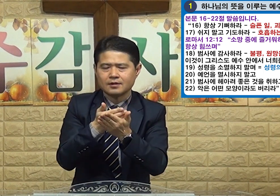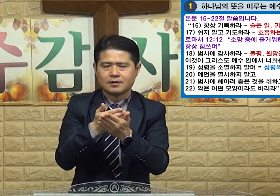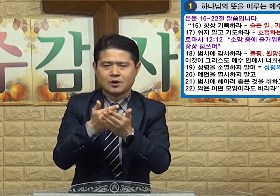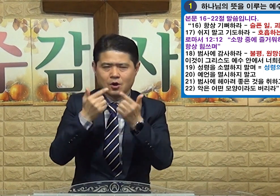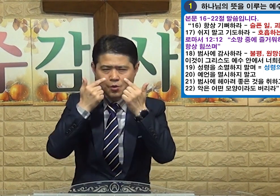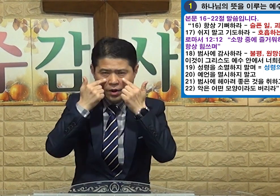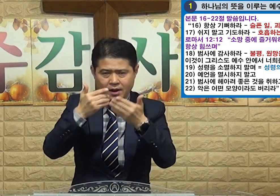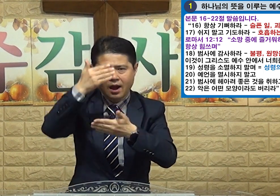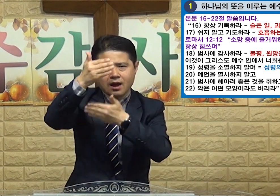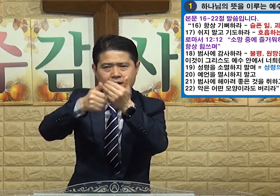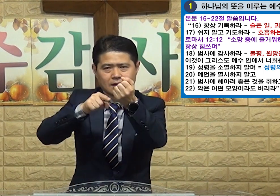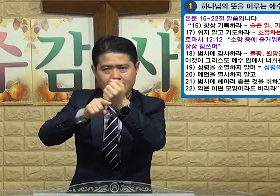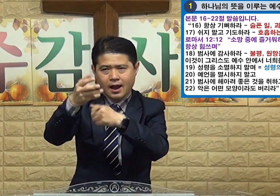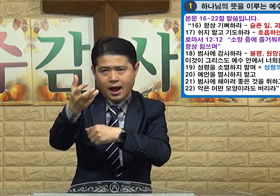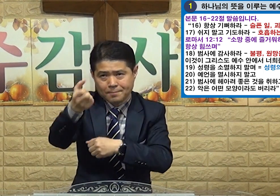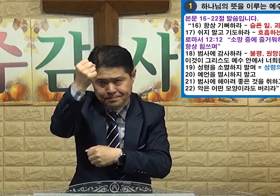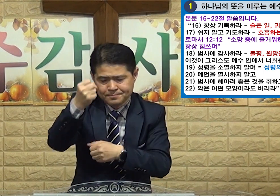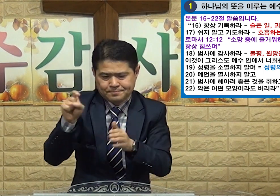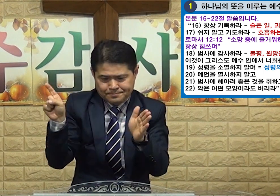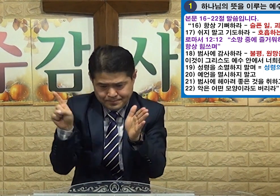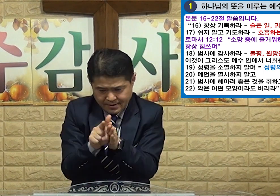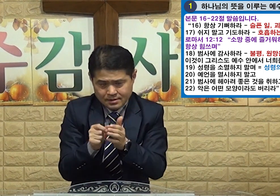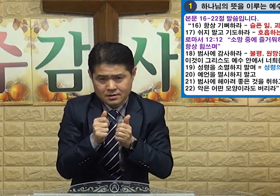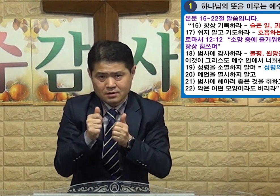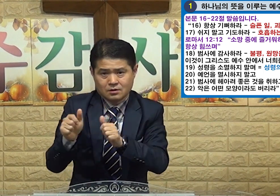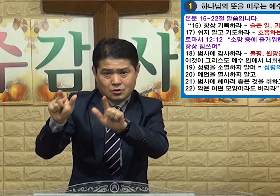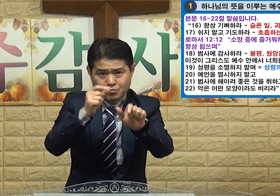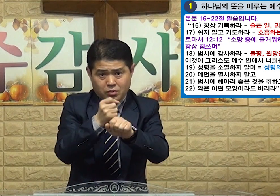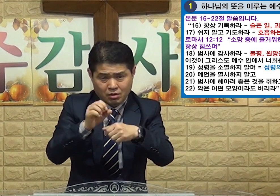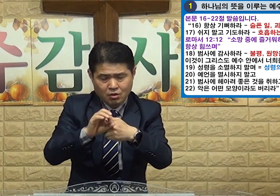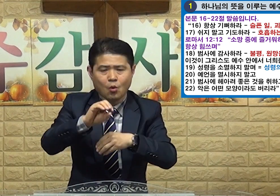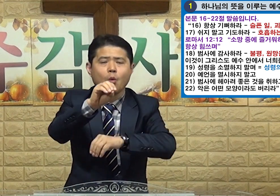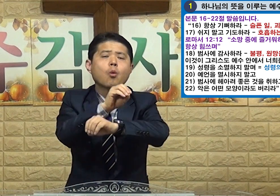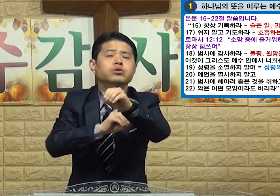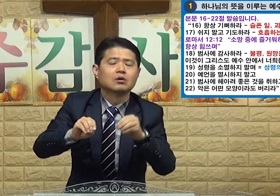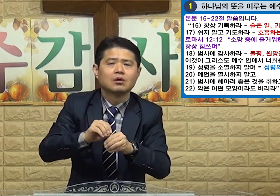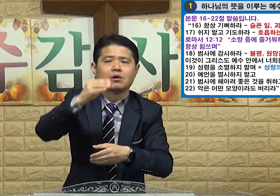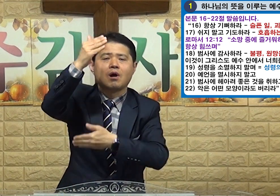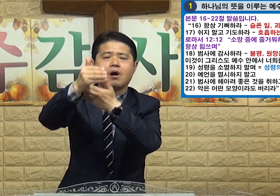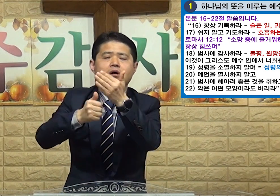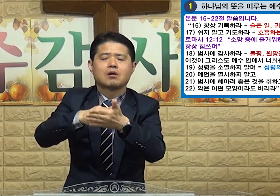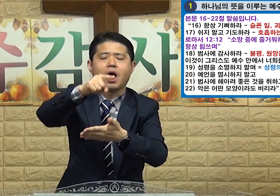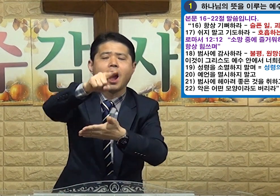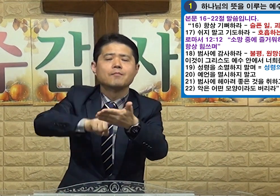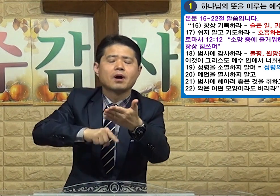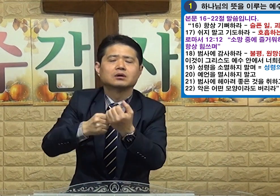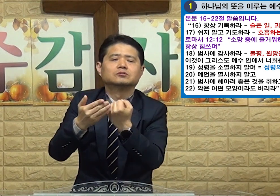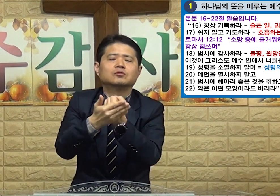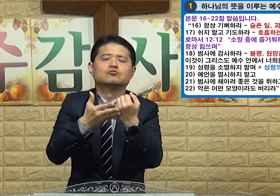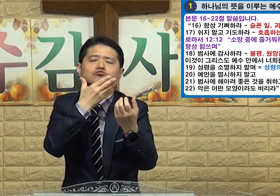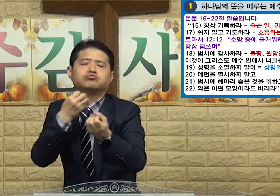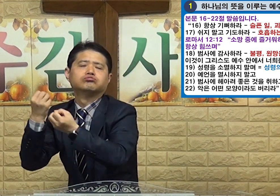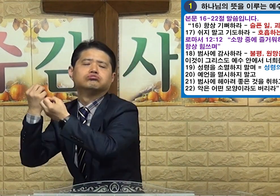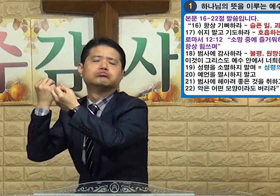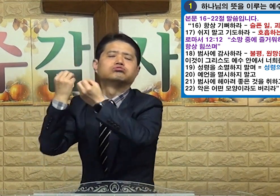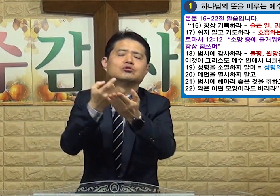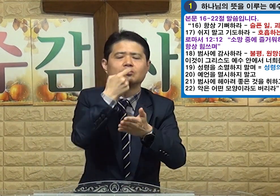이루기 위해서 가장 중요한 것은 아버지의 뜻대로 우리가 따라가고 그것은 오히려 아버지께